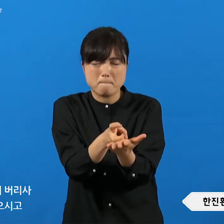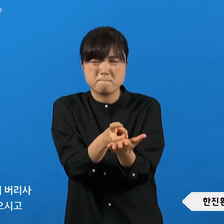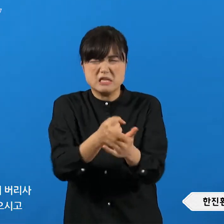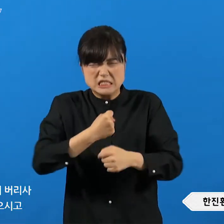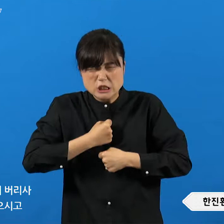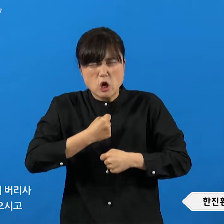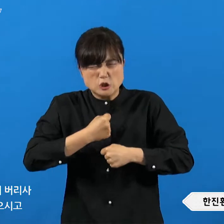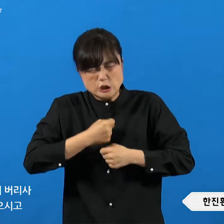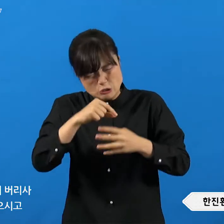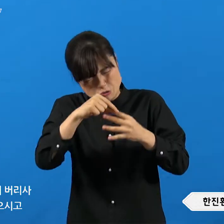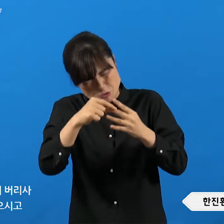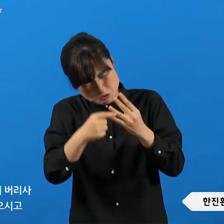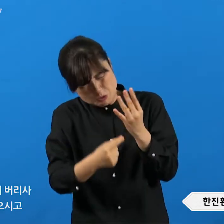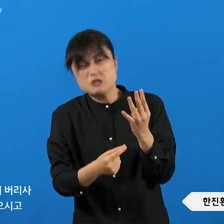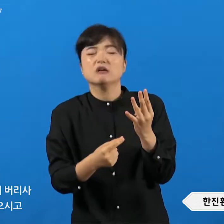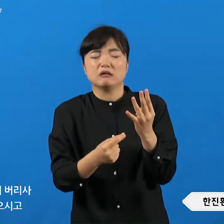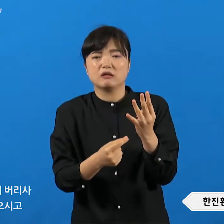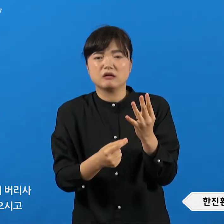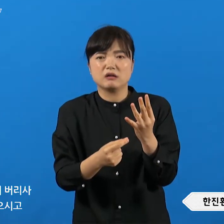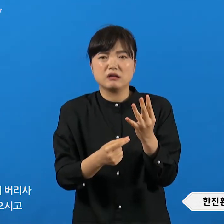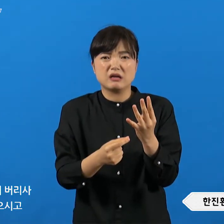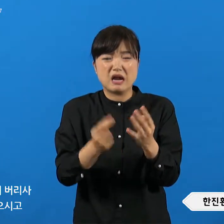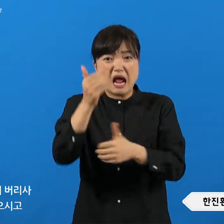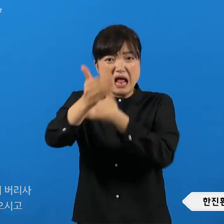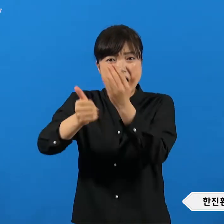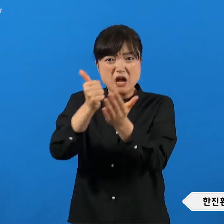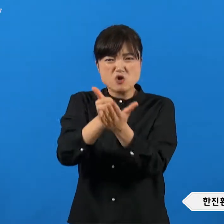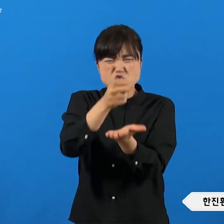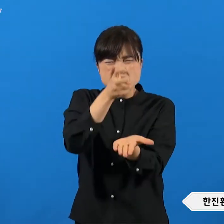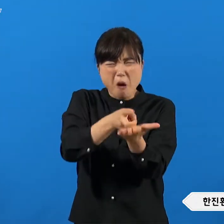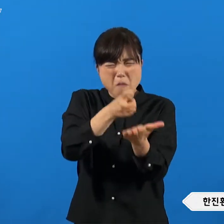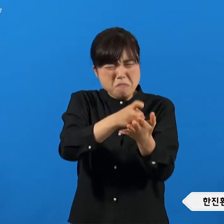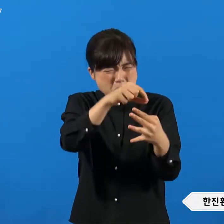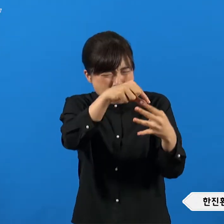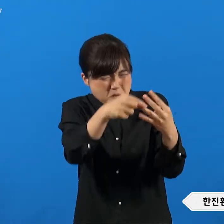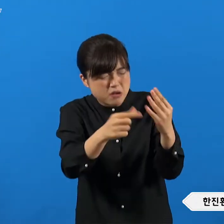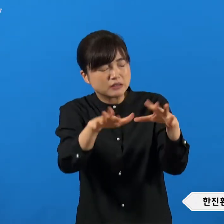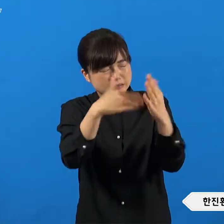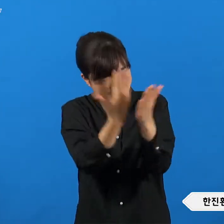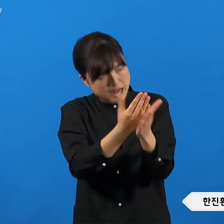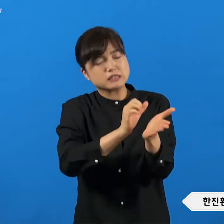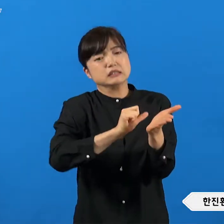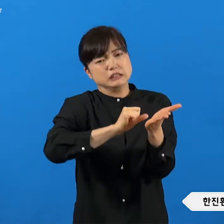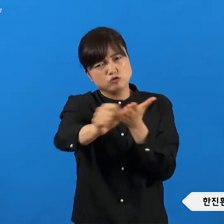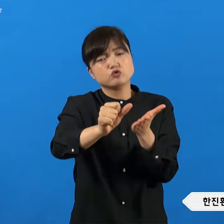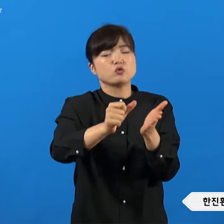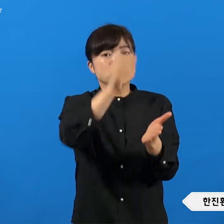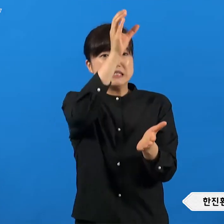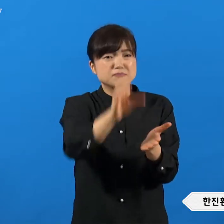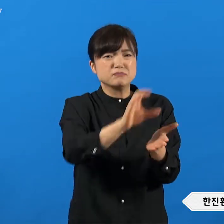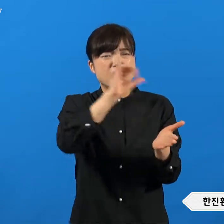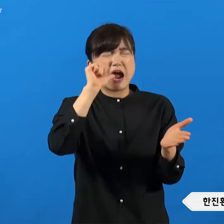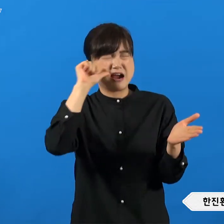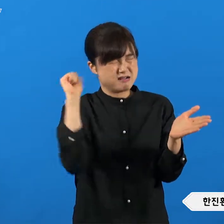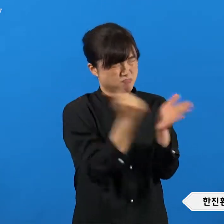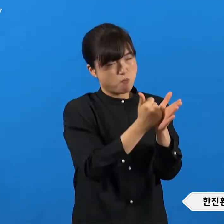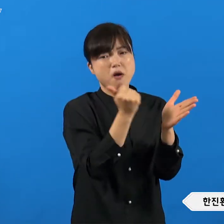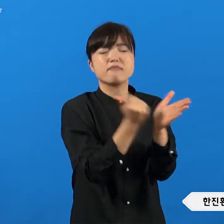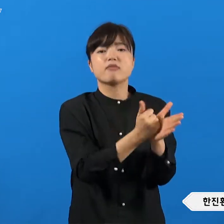말합니다. 하나님은 율법 조문들을 다 지우시고 제하시고 십자가에 못 박아